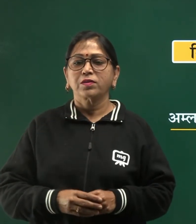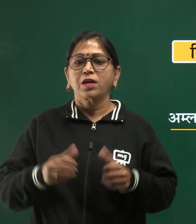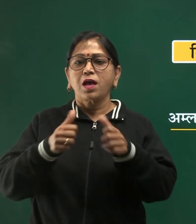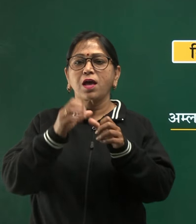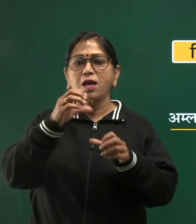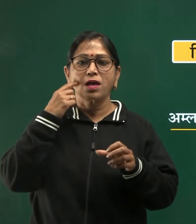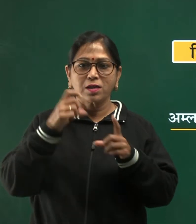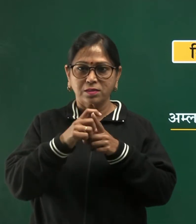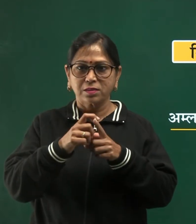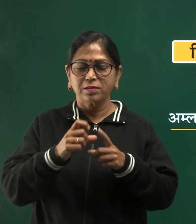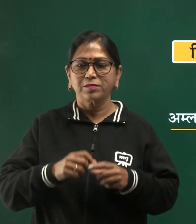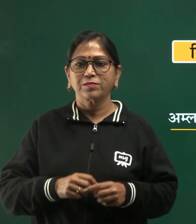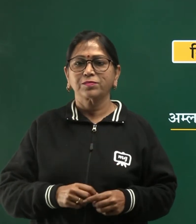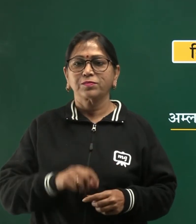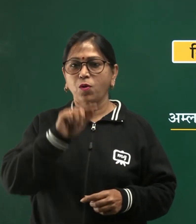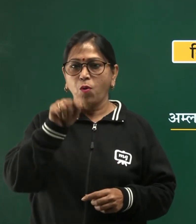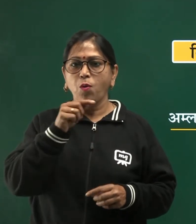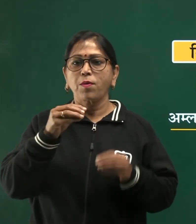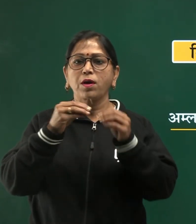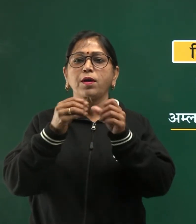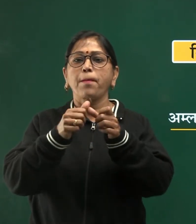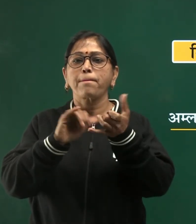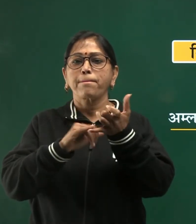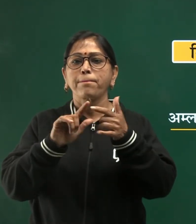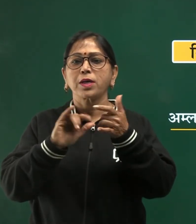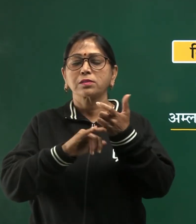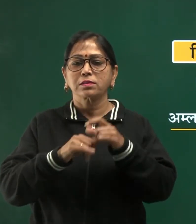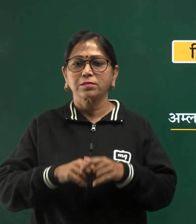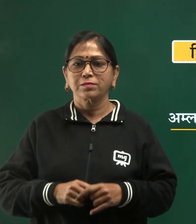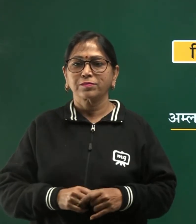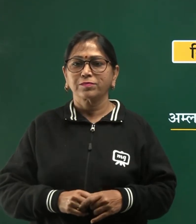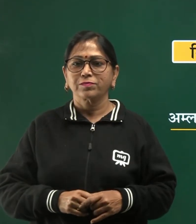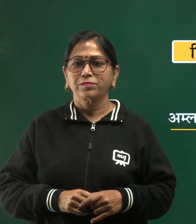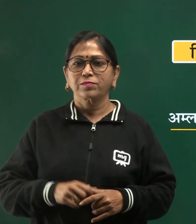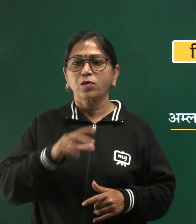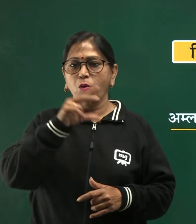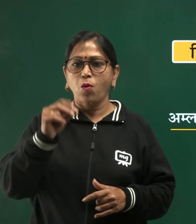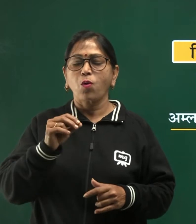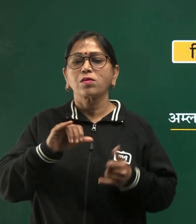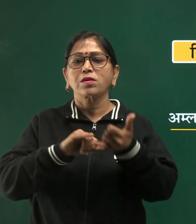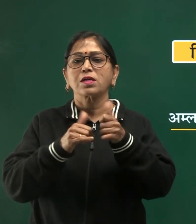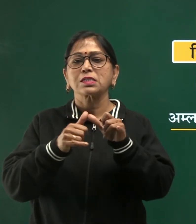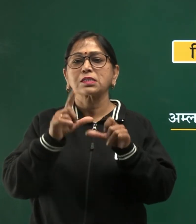अध्याय दो अम्ल kshaarak